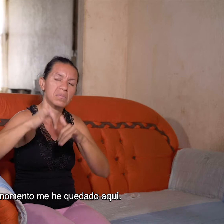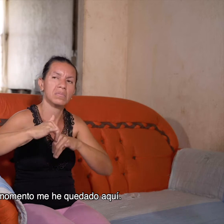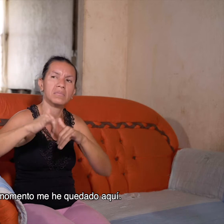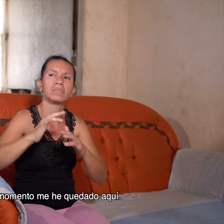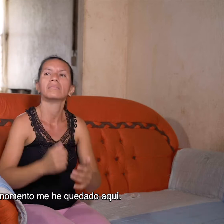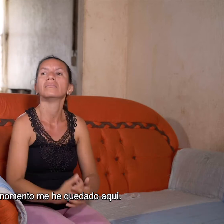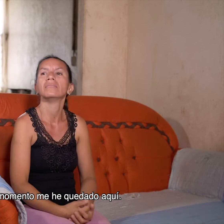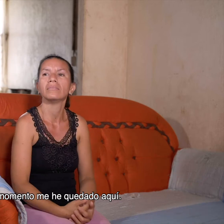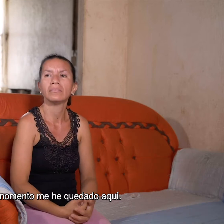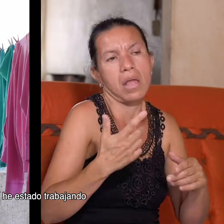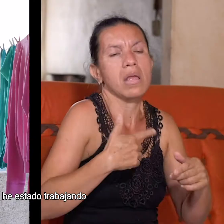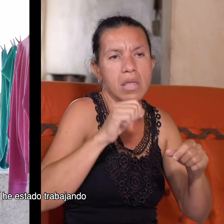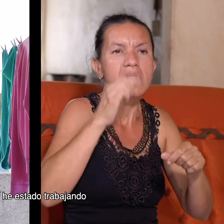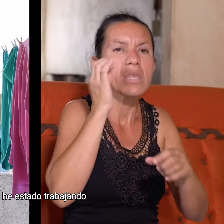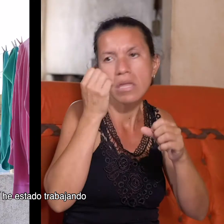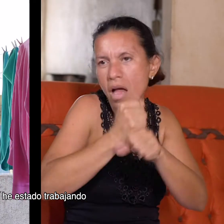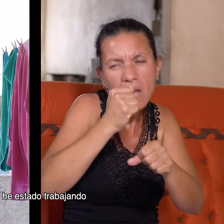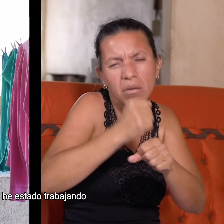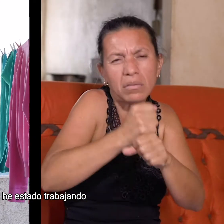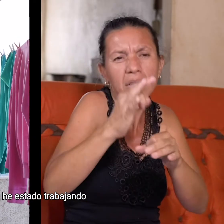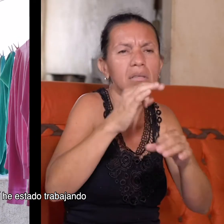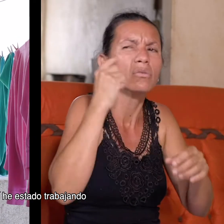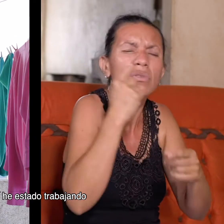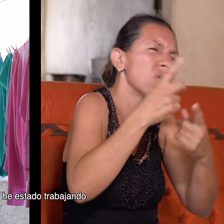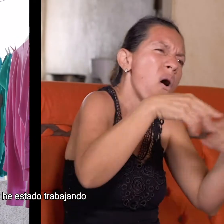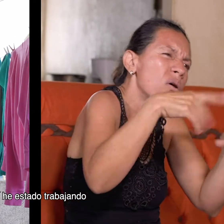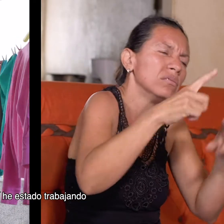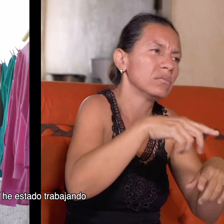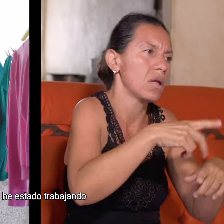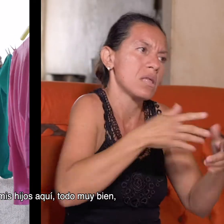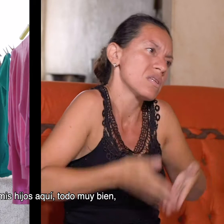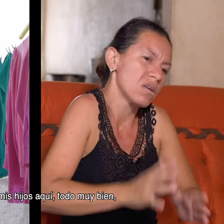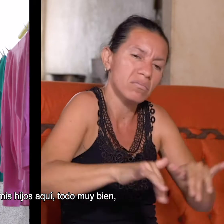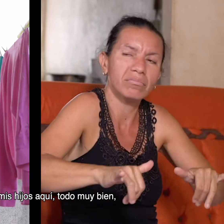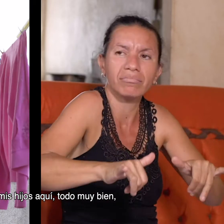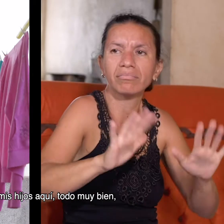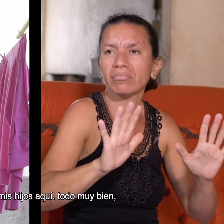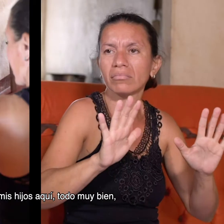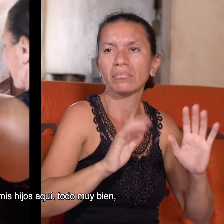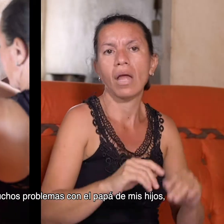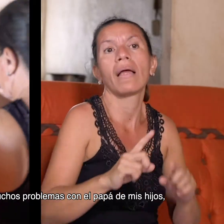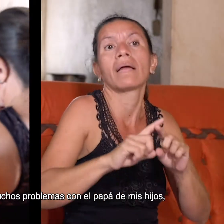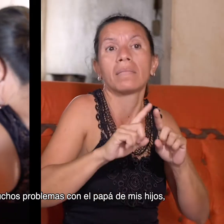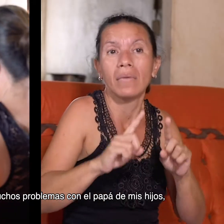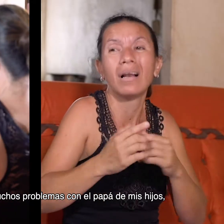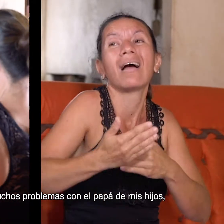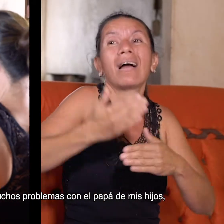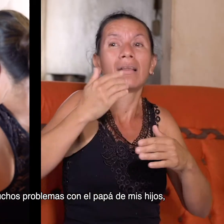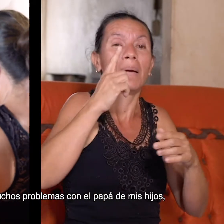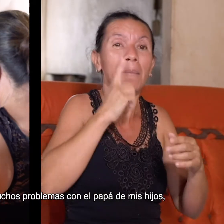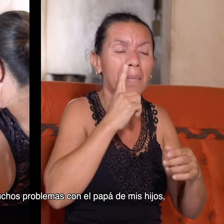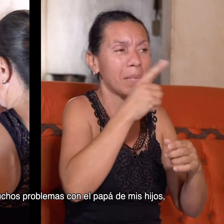ese momento me he quedado aquí. Aquí he estado trabajando y he tenido a mis hijos. Todo muy bien,